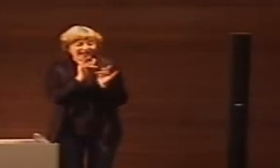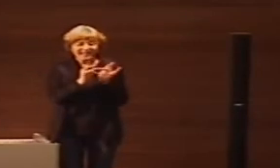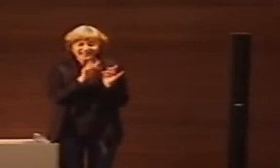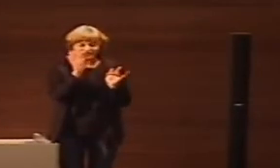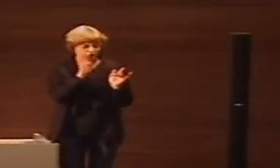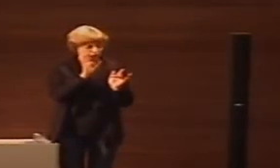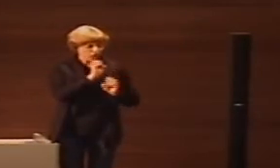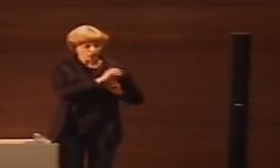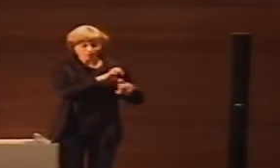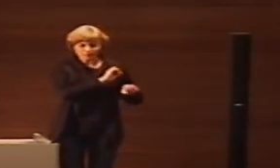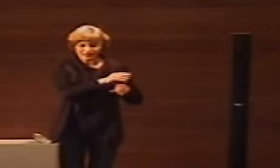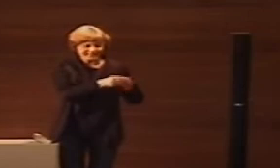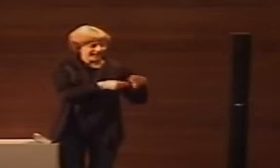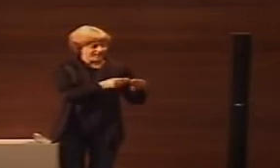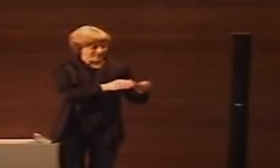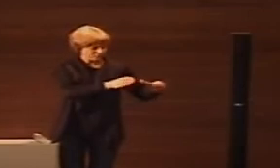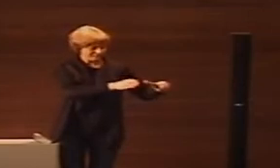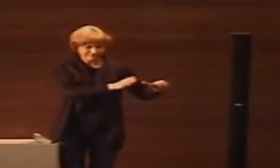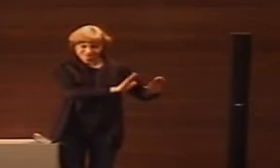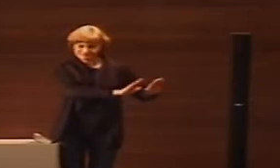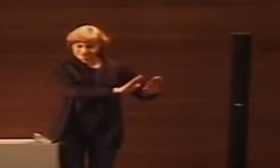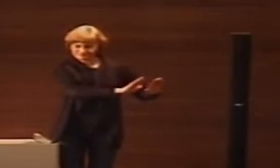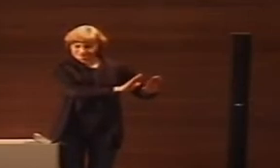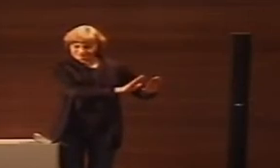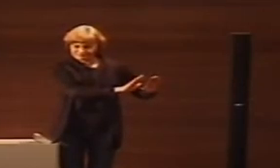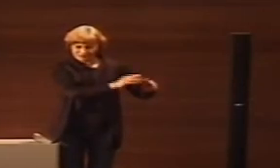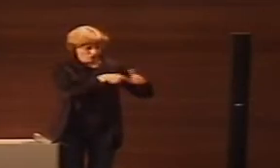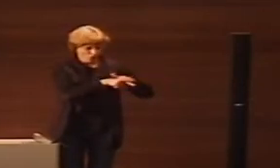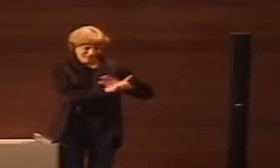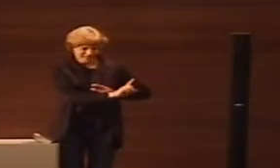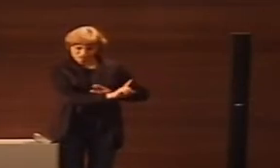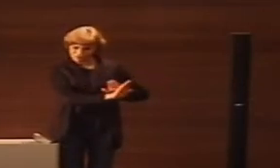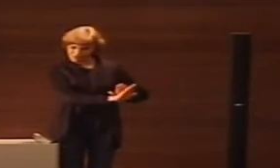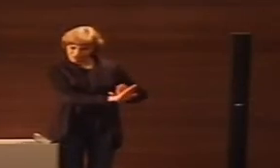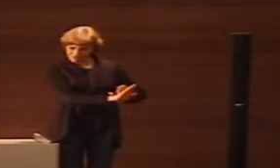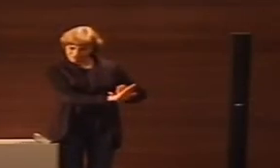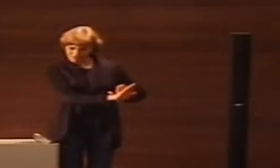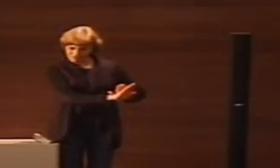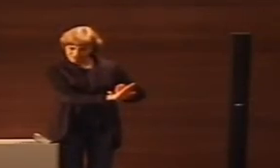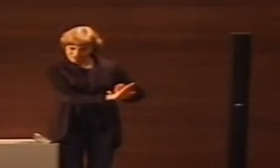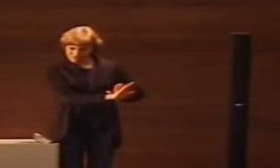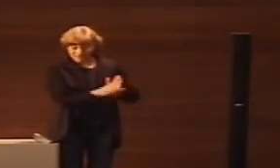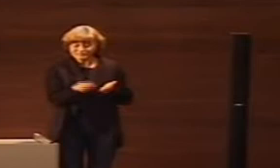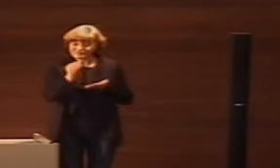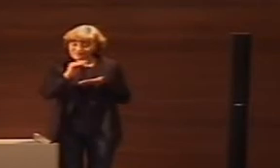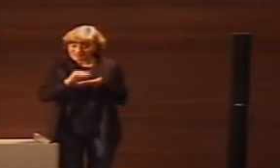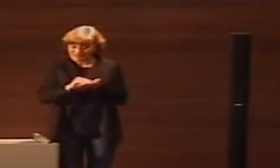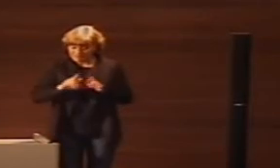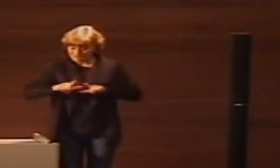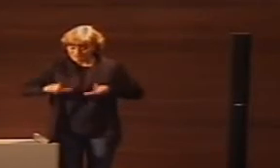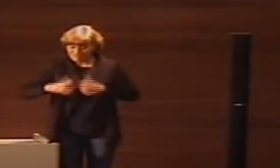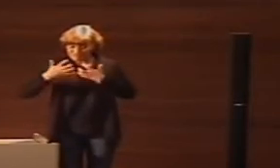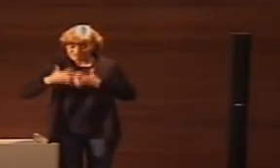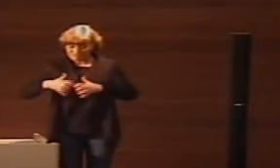sin embargo, los resultados, los outputs de estas plantas acostumbran a ser de mala calidad,